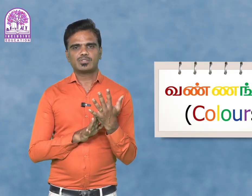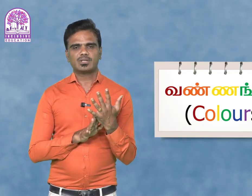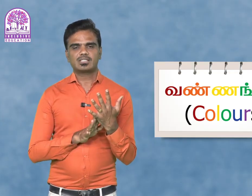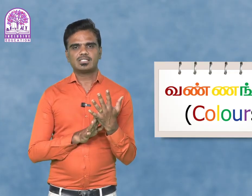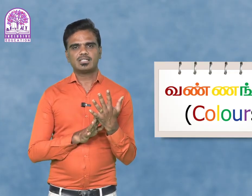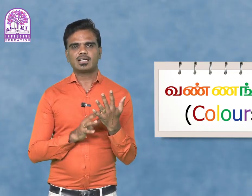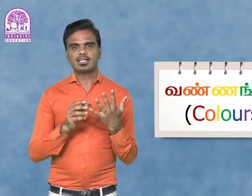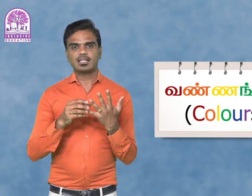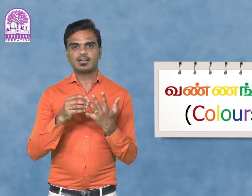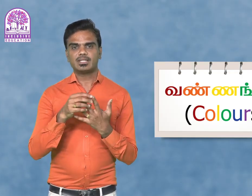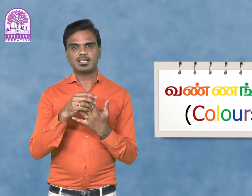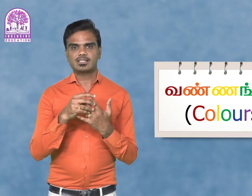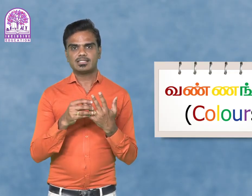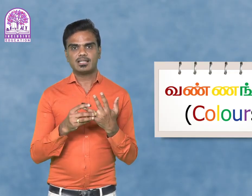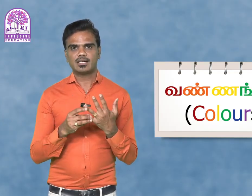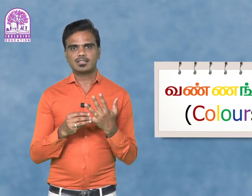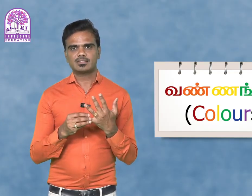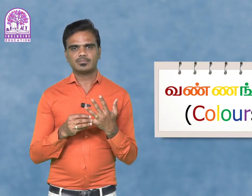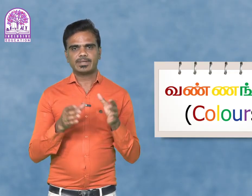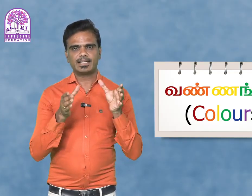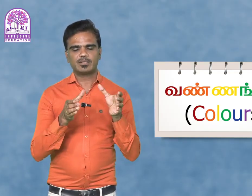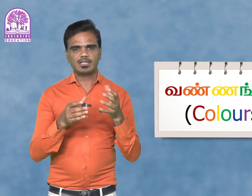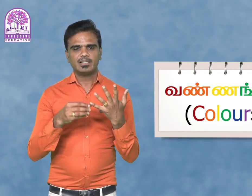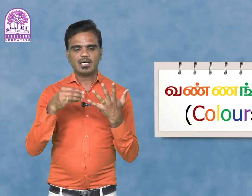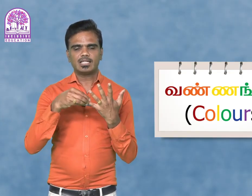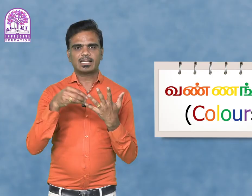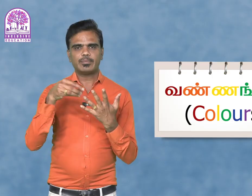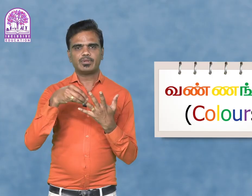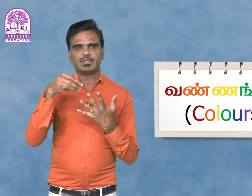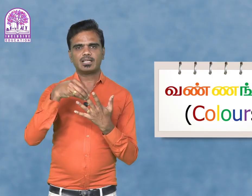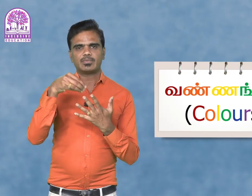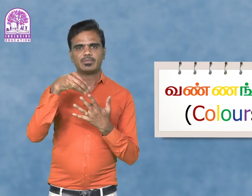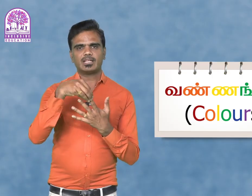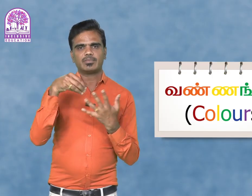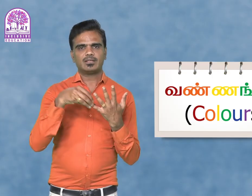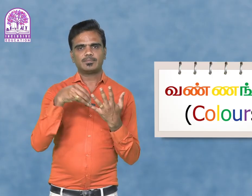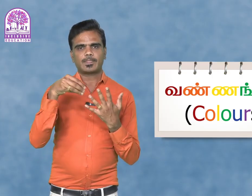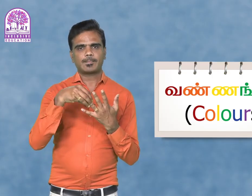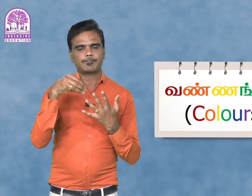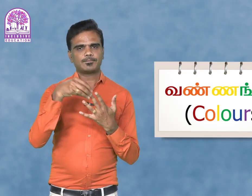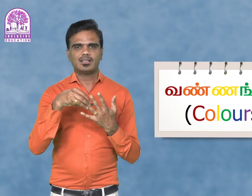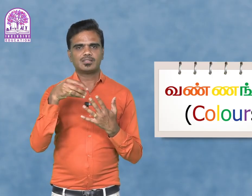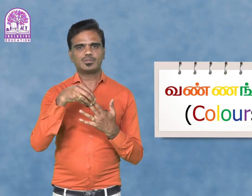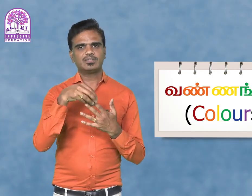வச்சுக்கோங்க. ஸ்கெட்ச்னா கலர் கலராக இருக்கும் பார்த்தீங்களா? ஸ்கெட்ச் எல்லா கலர் பேக்கெட்டாக இருக்குமா? அந்த கேப் ஒன்று மாதிரி காமிக்கிற மாதிரி காமிக்கலாம். ஸோ இது வந்து